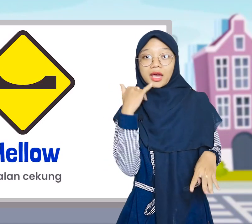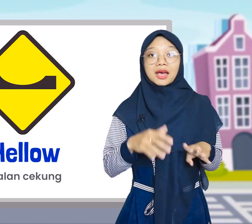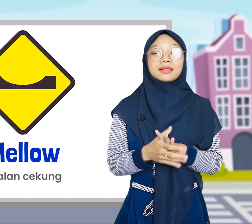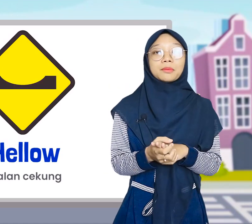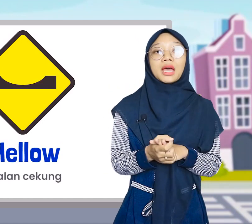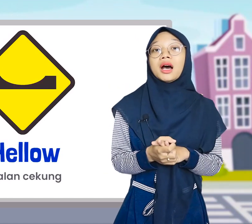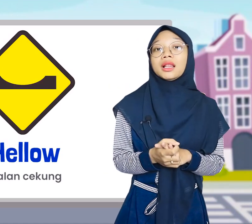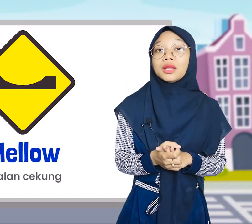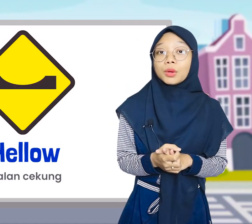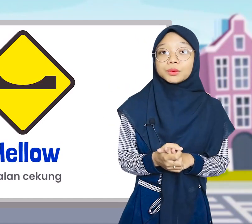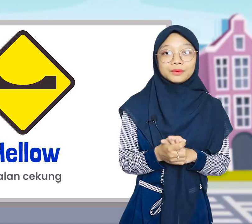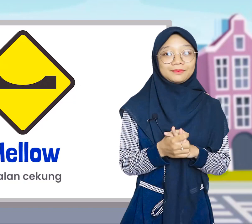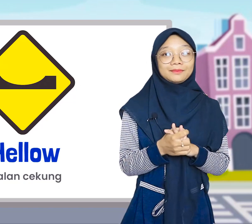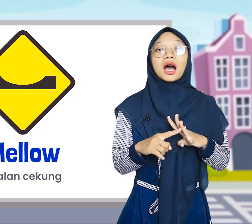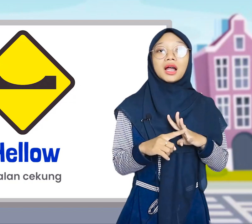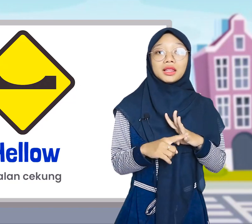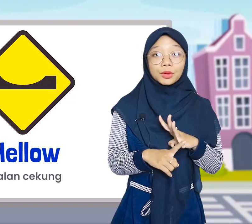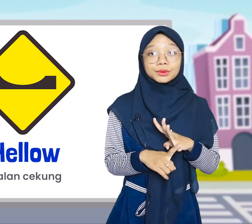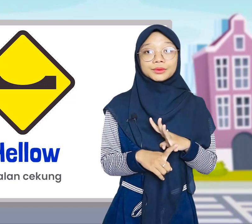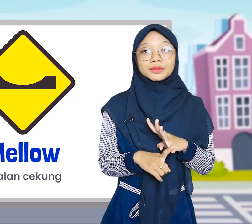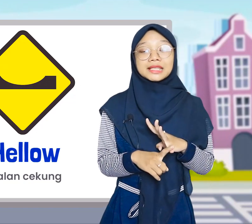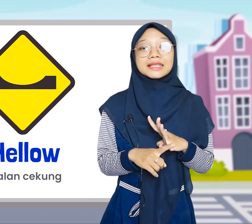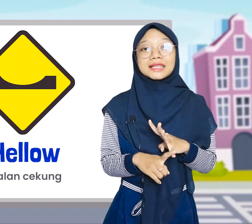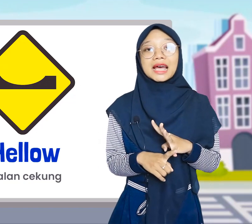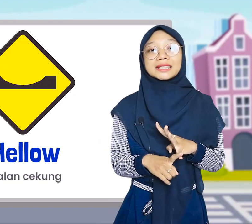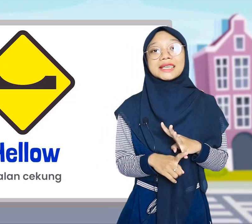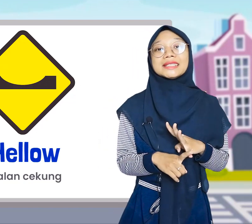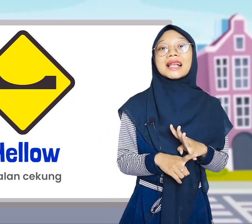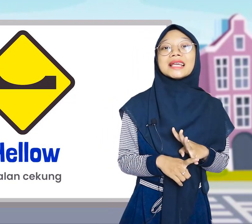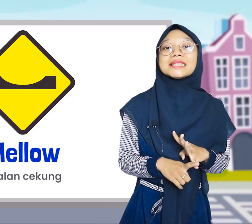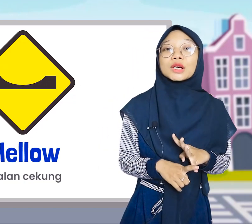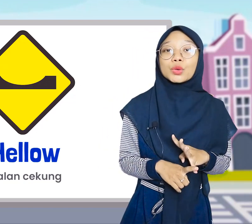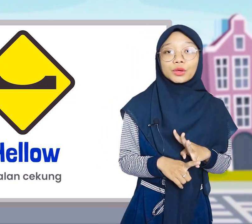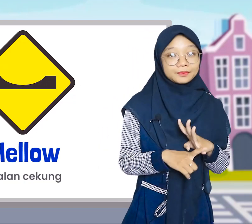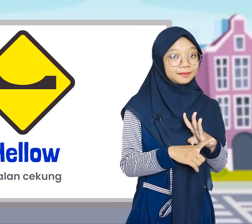ya, tapi hello. Hello di sini artinya jalan cekung.